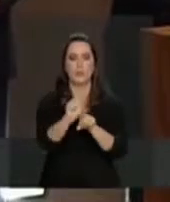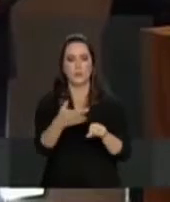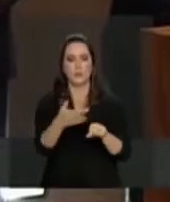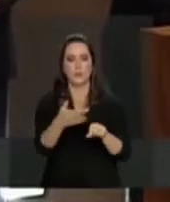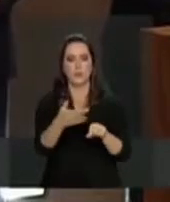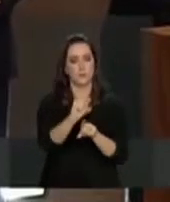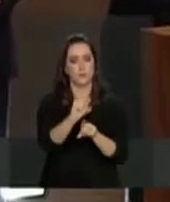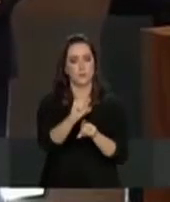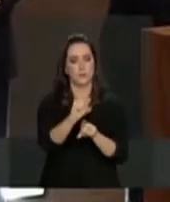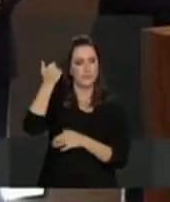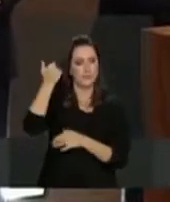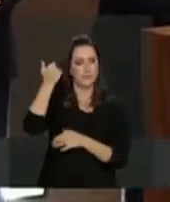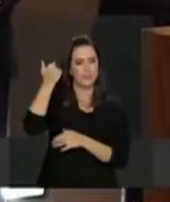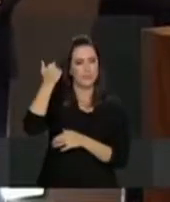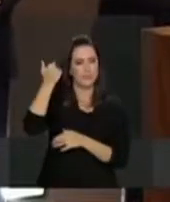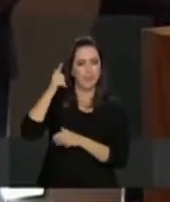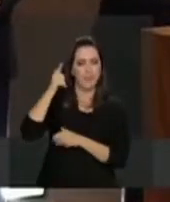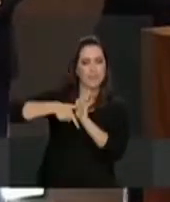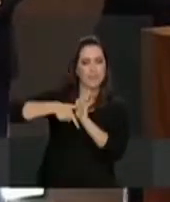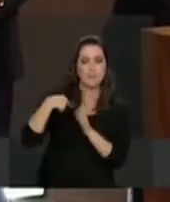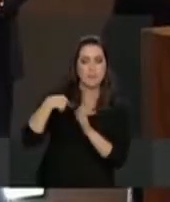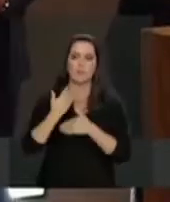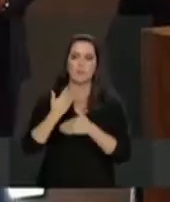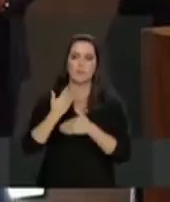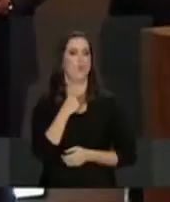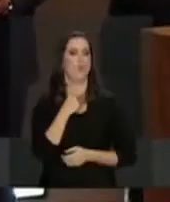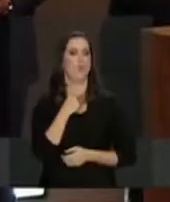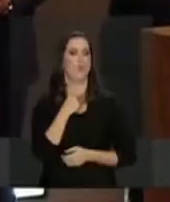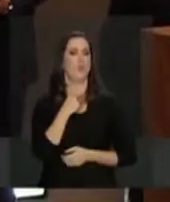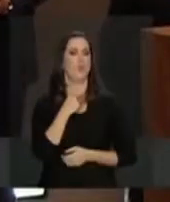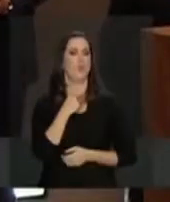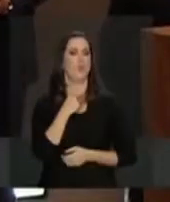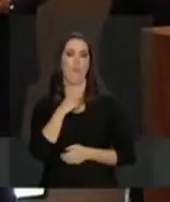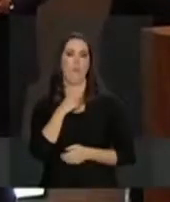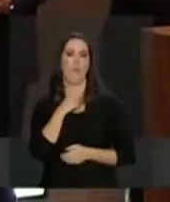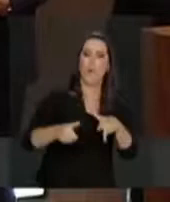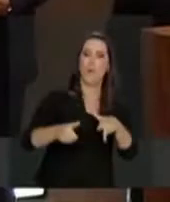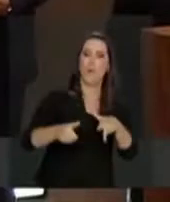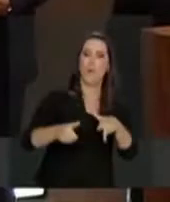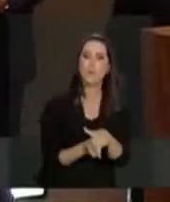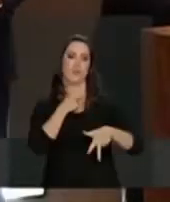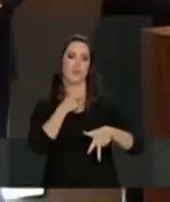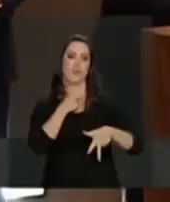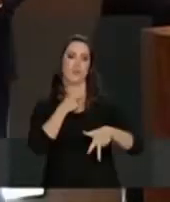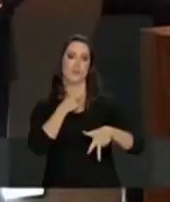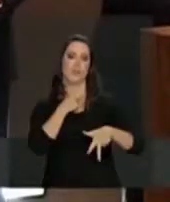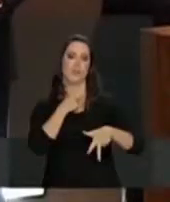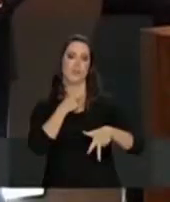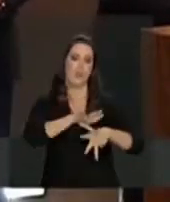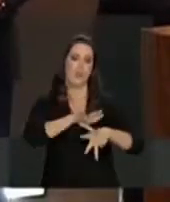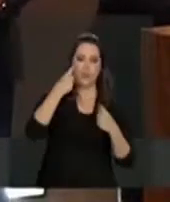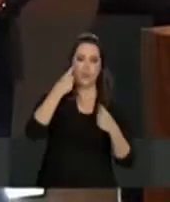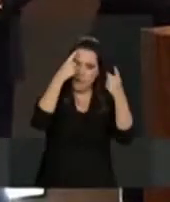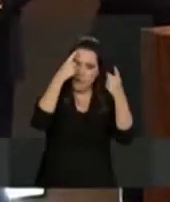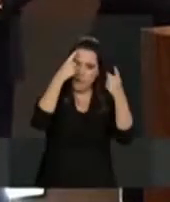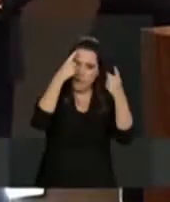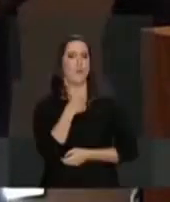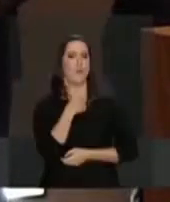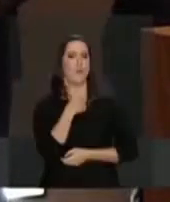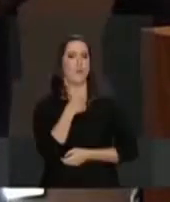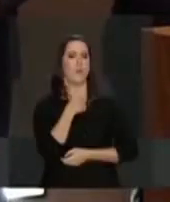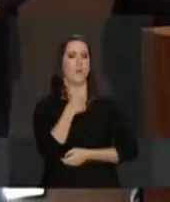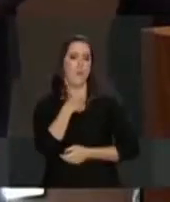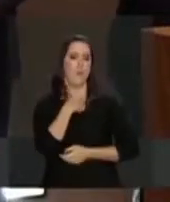historicamente retardaram o nosso progresso. Não mais a corrupção, não mais a violência,